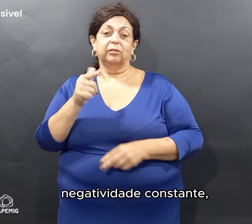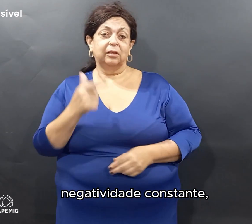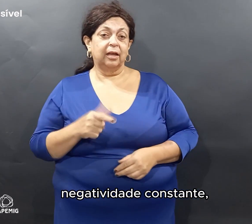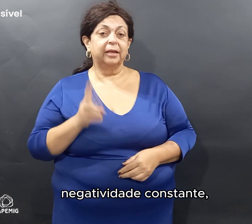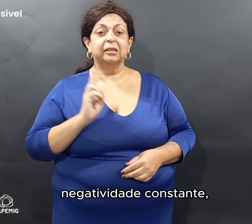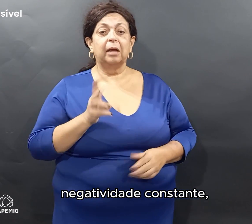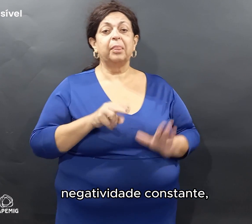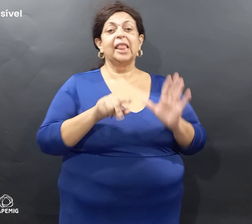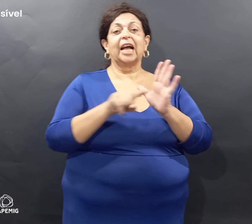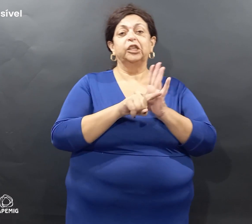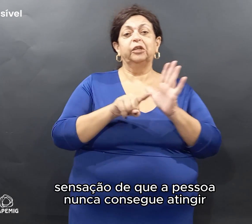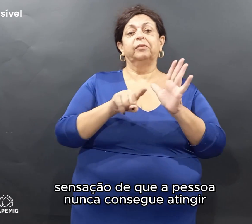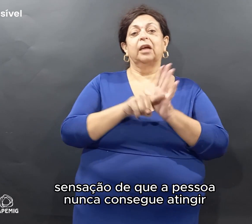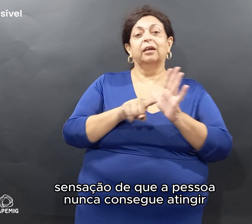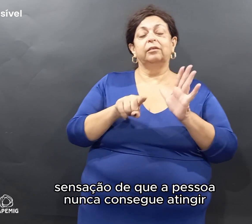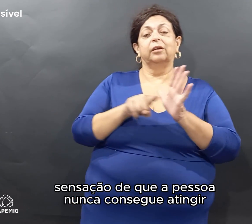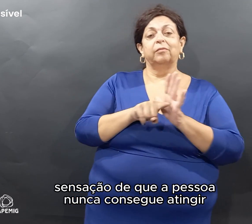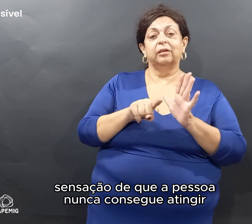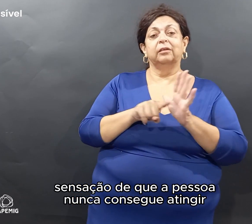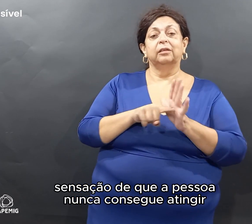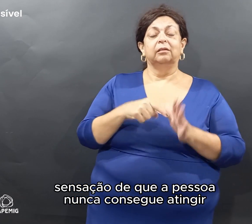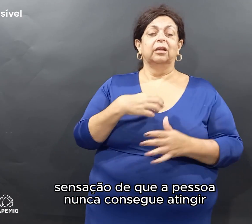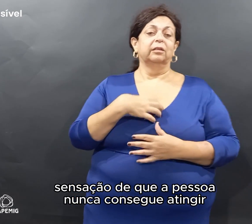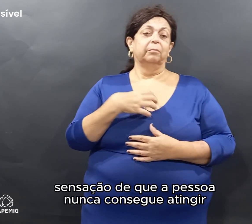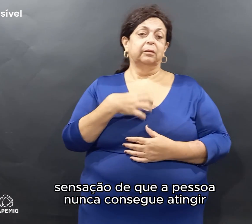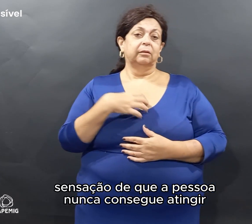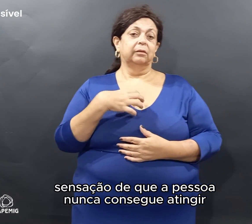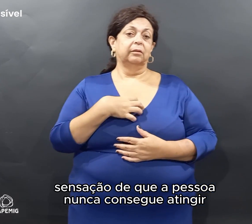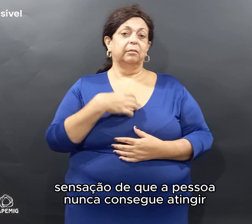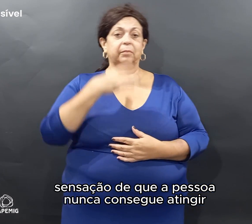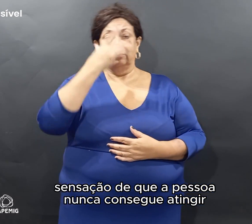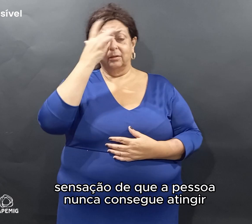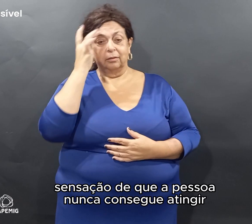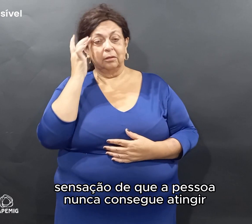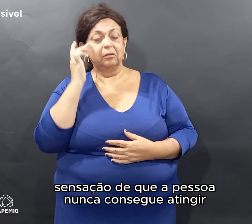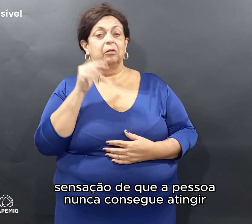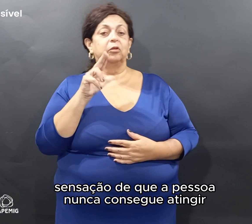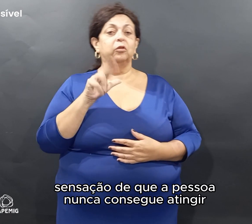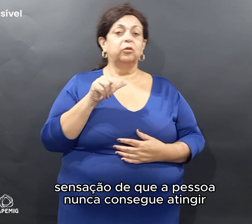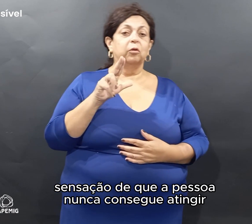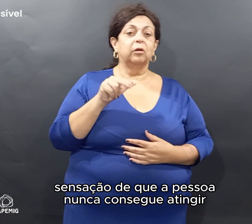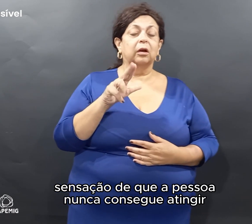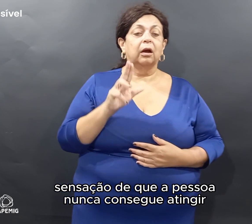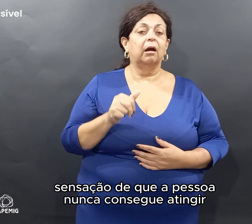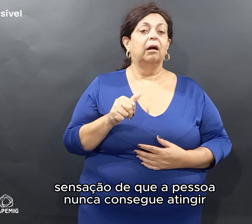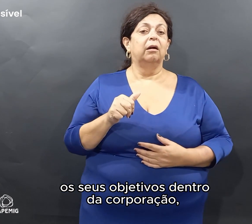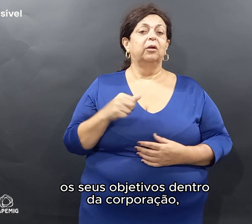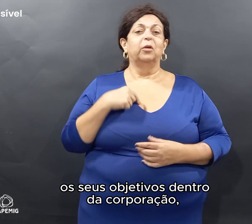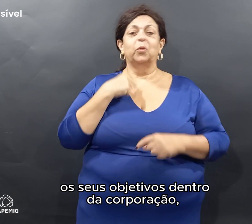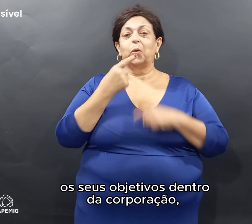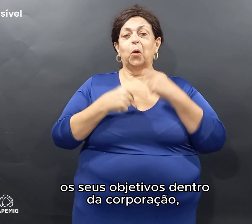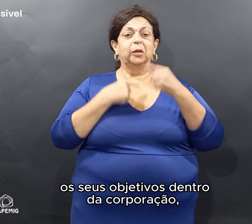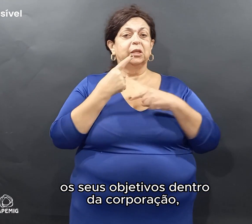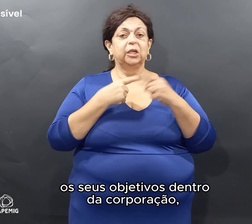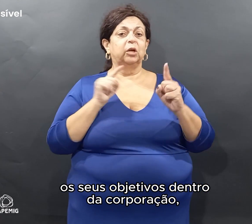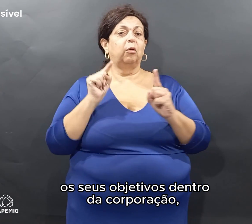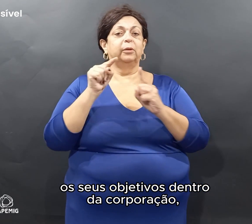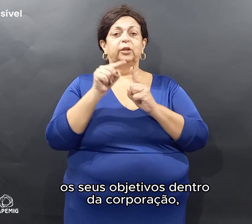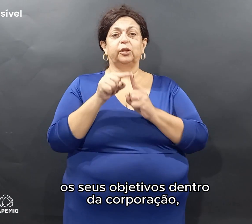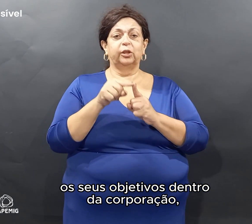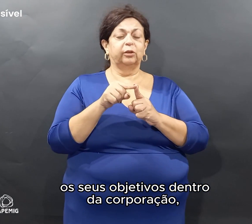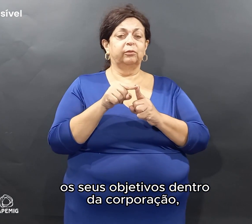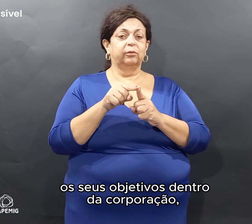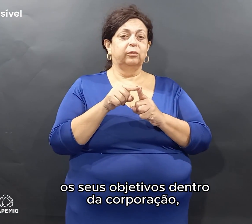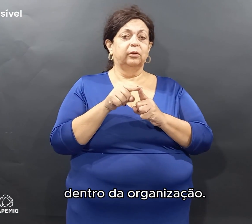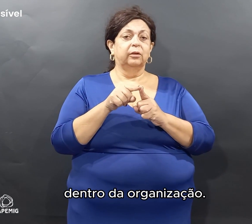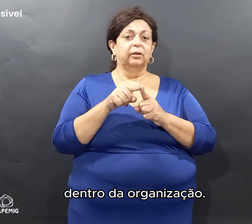negatividade constante, sensação de que a pessoa nunca consegue atingir os seus objetivos